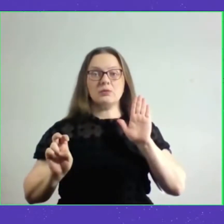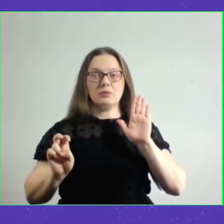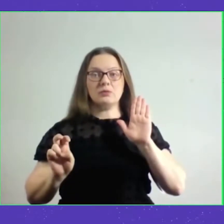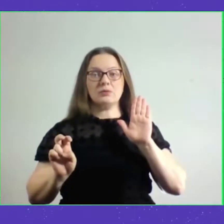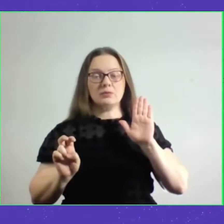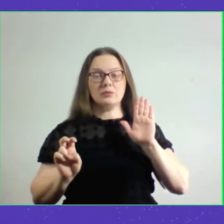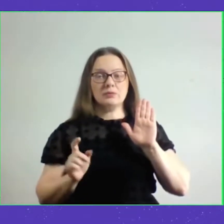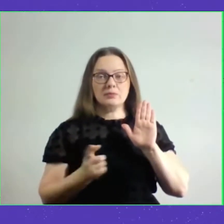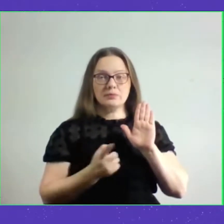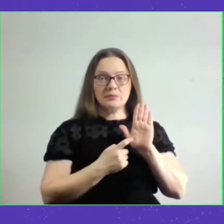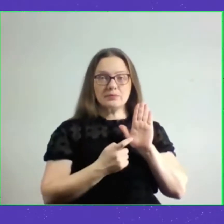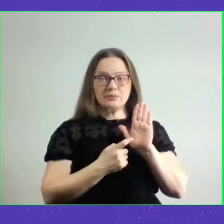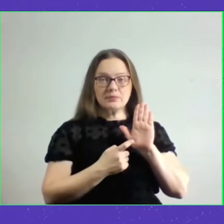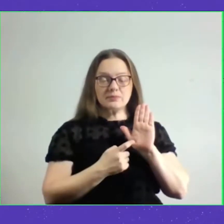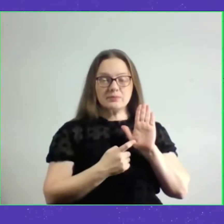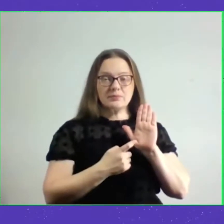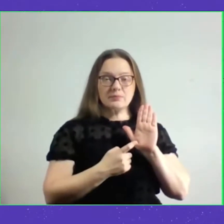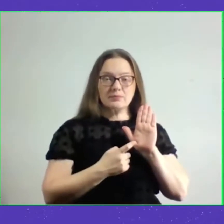dar uma olhadinha.